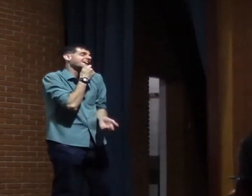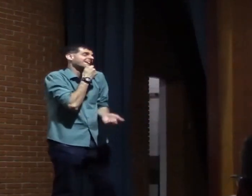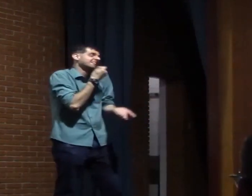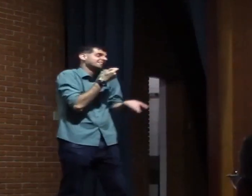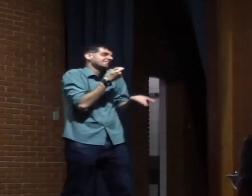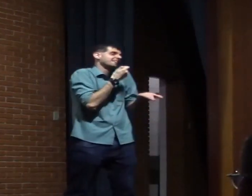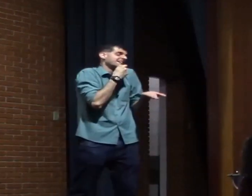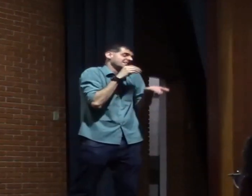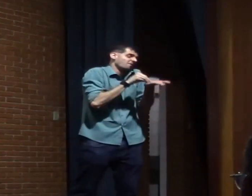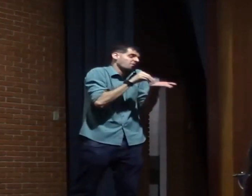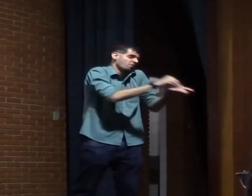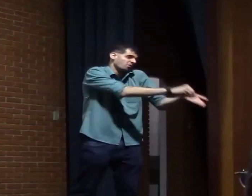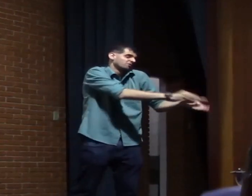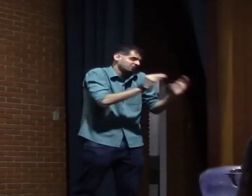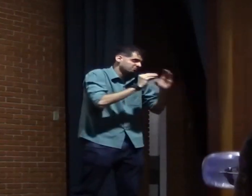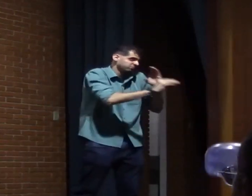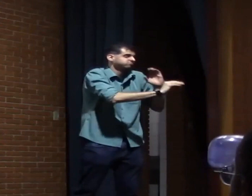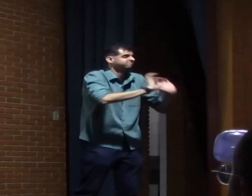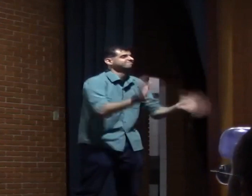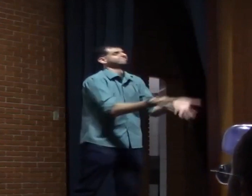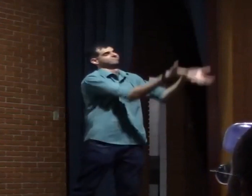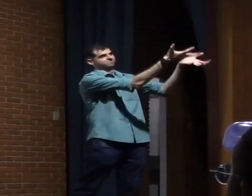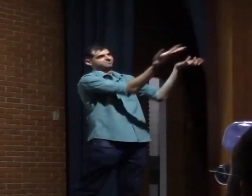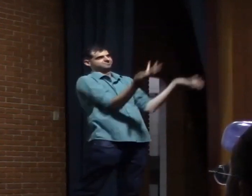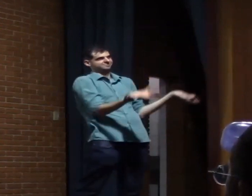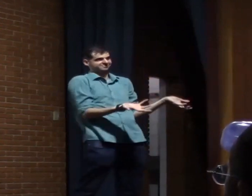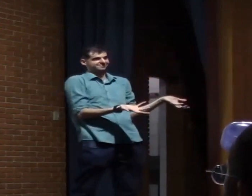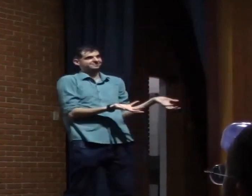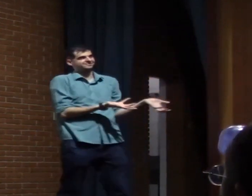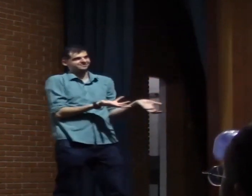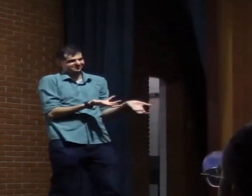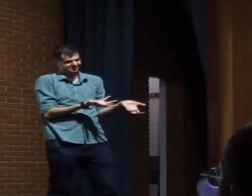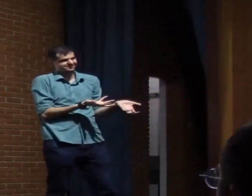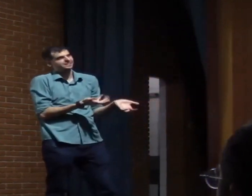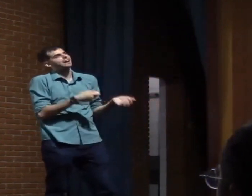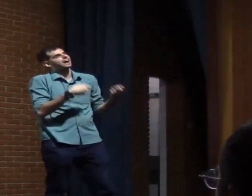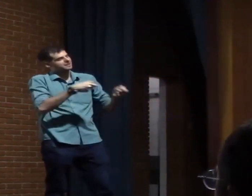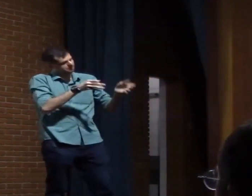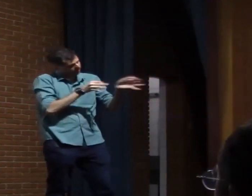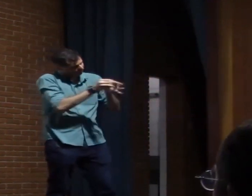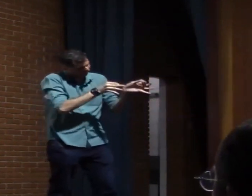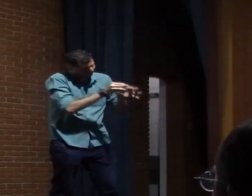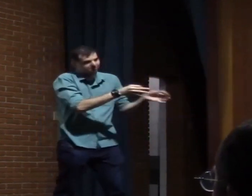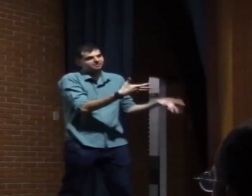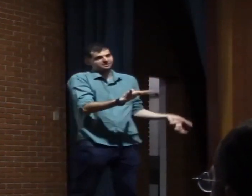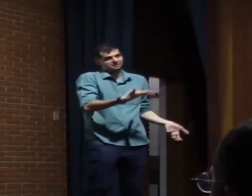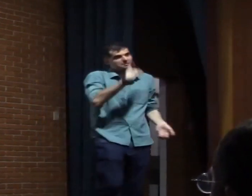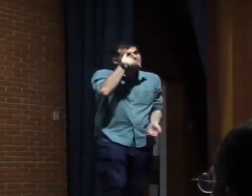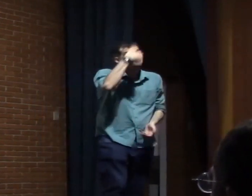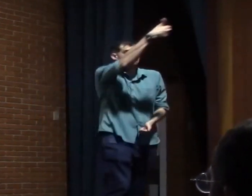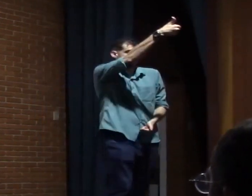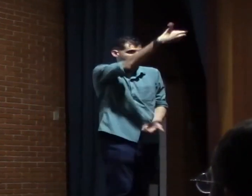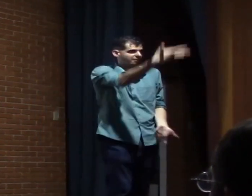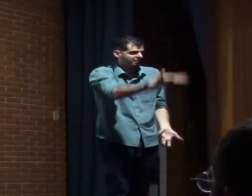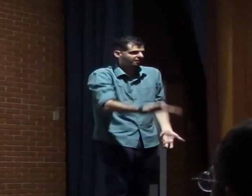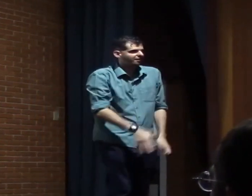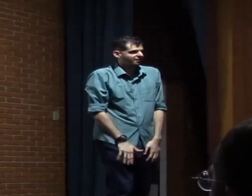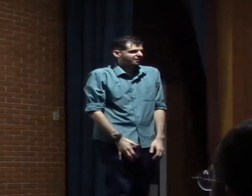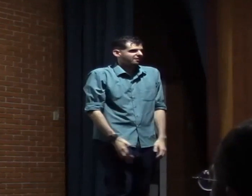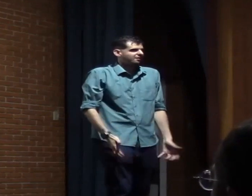os investimentos na área educacional, né, dos órgãos públicos, direcionados aos